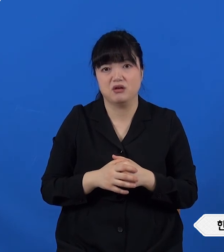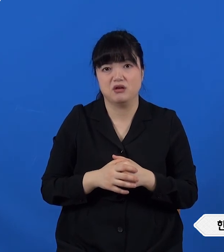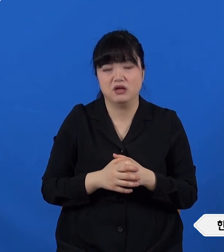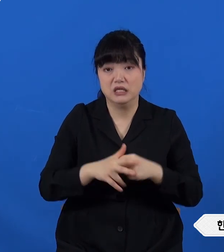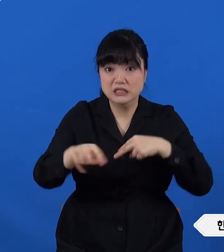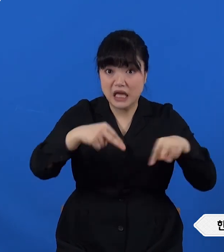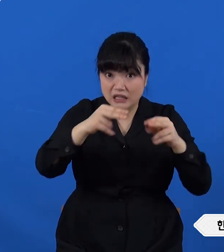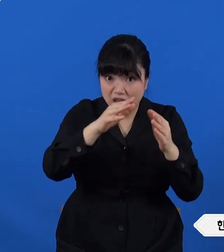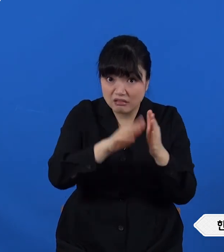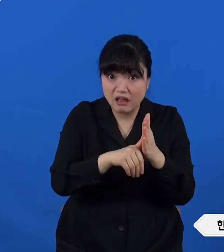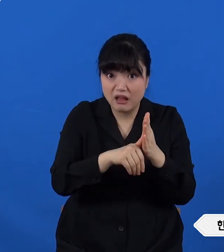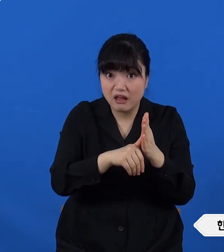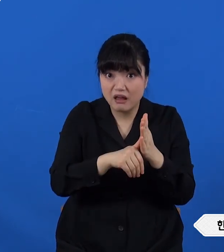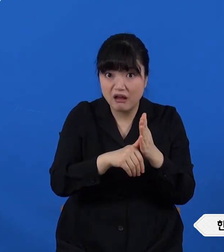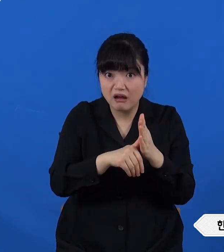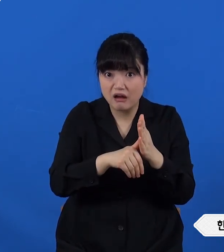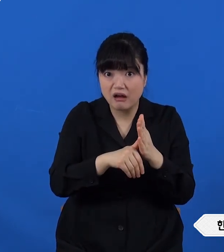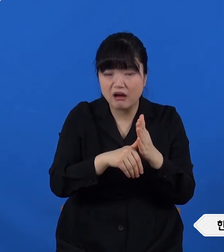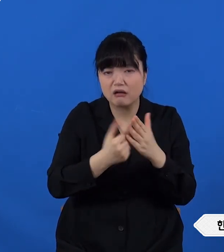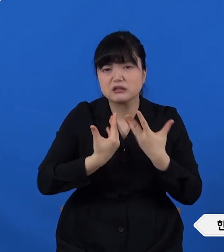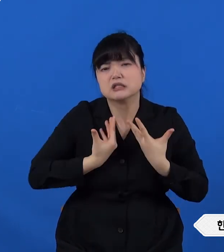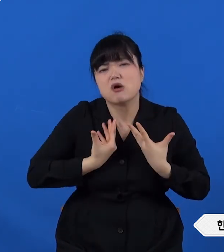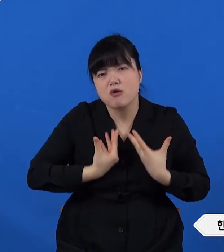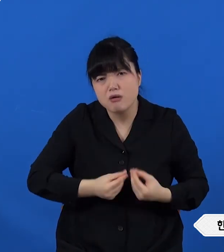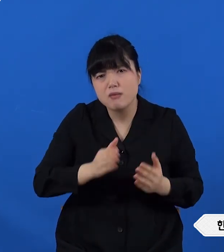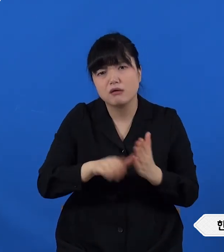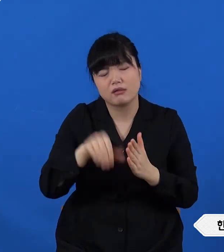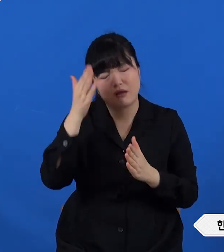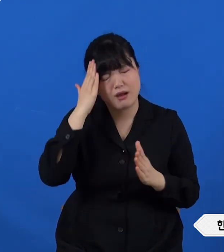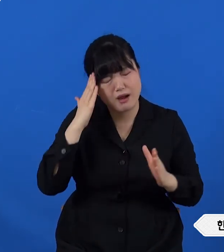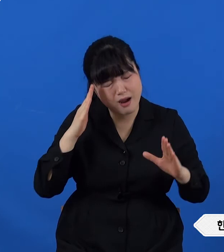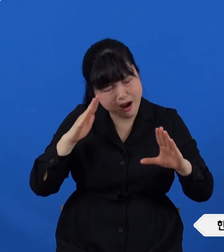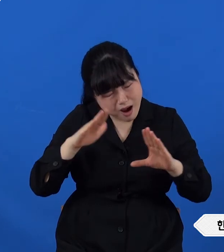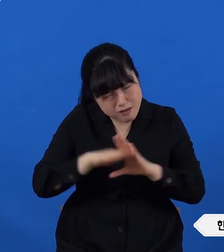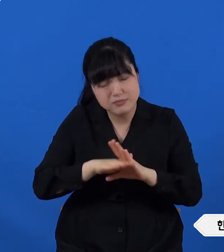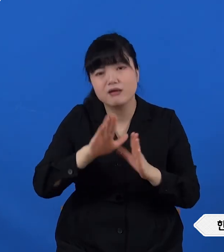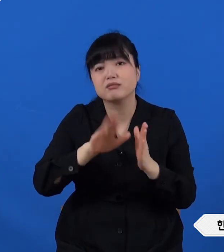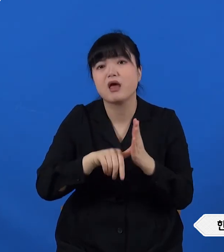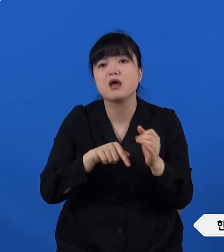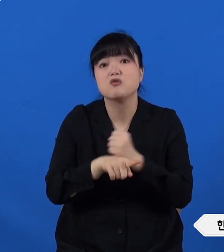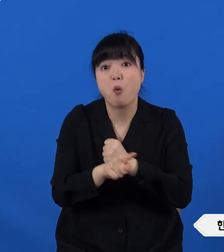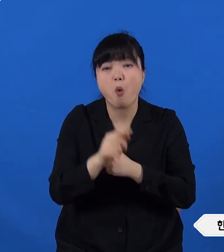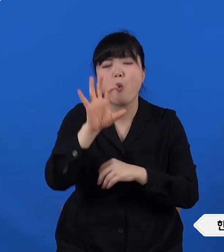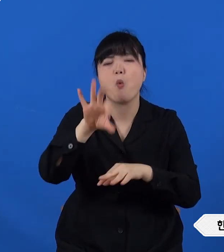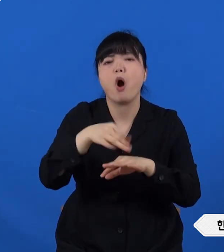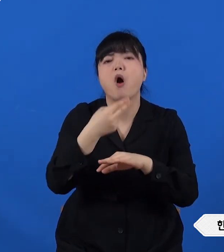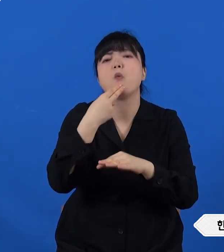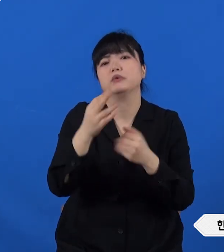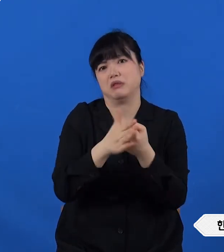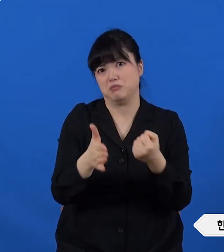사사시대가 그렇게 절망의 시대, 암흑의 시대였던 이유가 왕이 없었기 때문에,